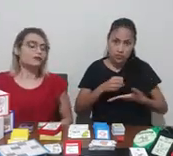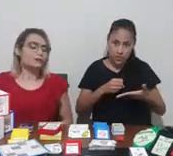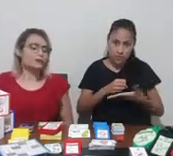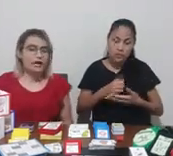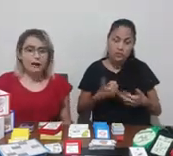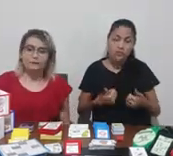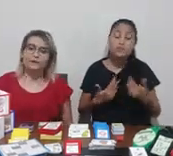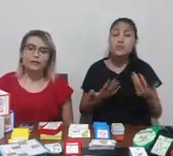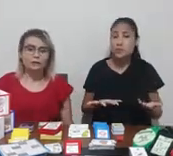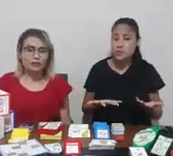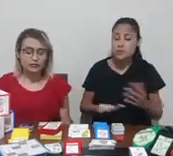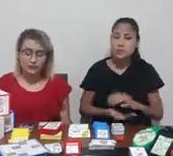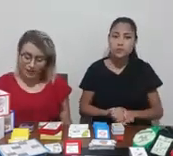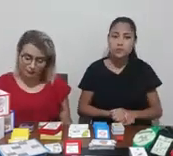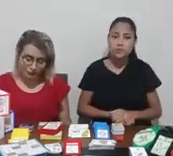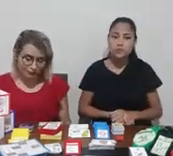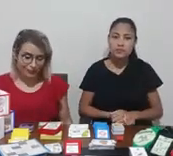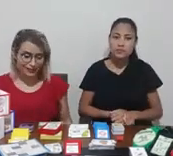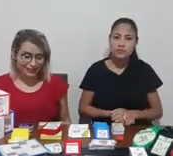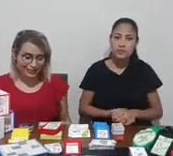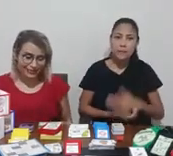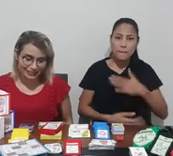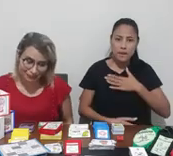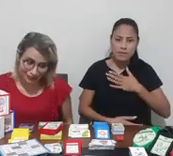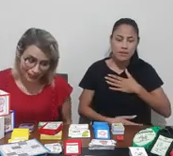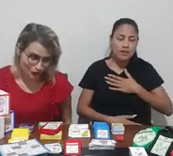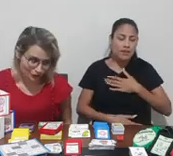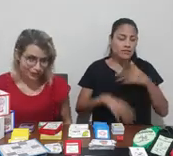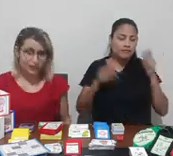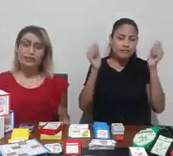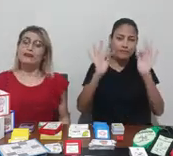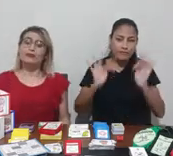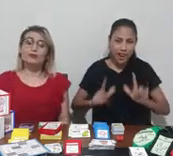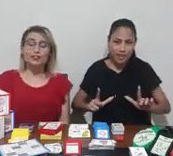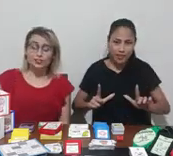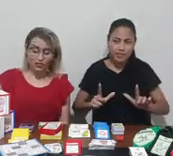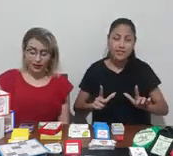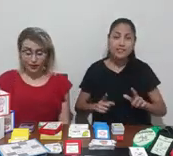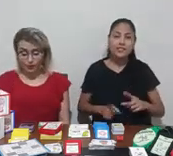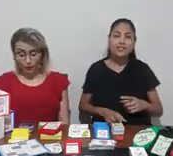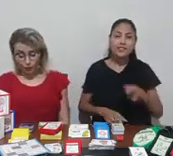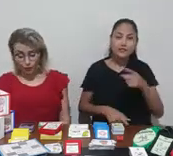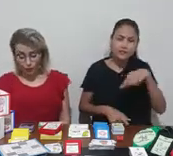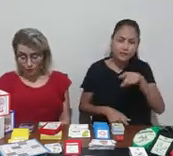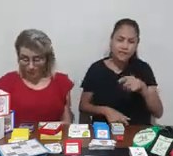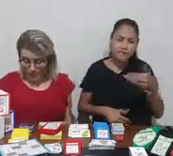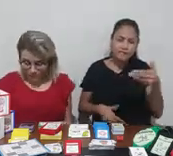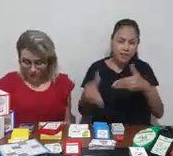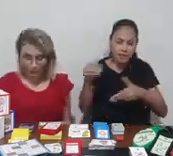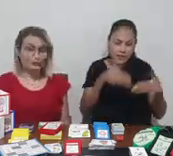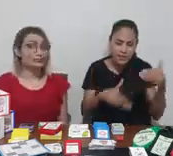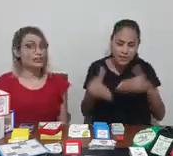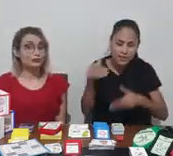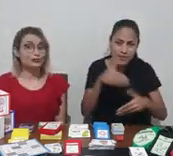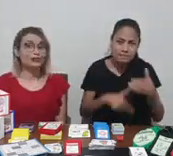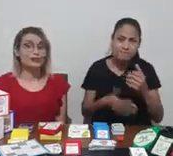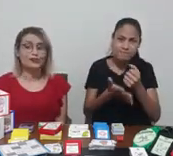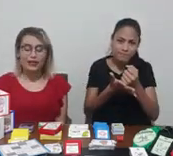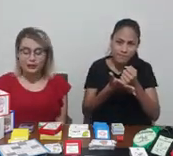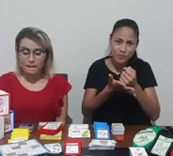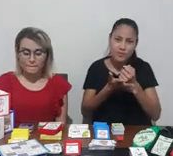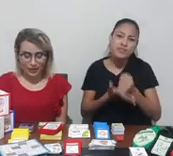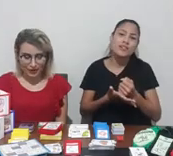Então vamos lá. Meninas, para mim é uma grande alegria, para nós, né? Vocês estarem aí conosco, participando, nos ajudando,